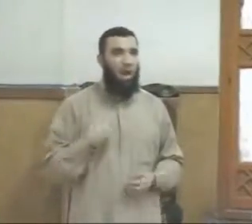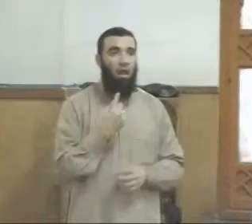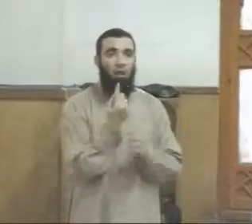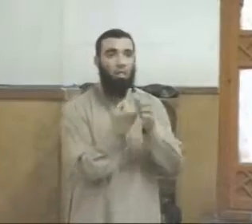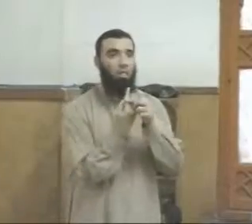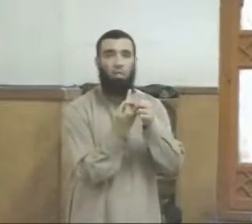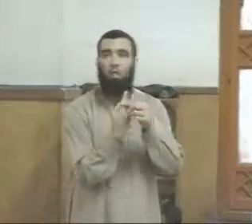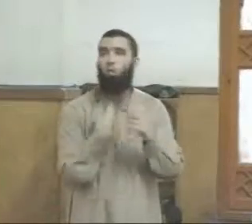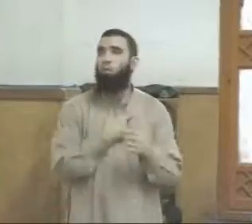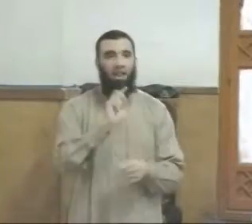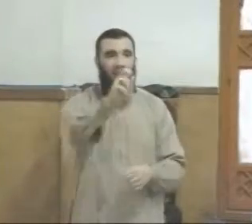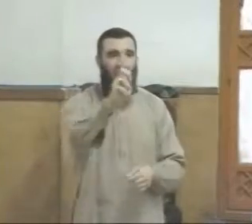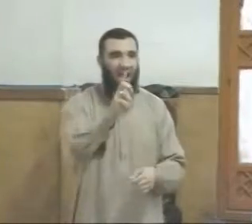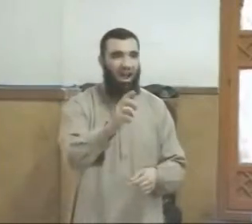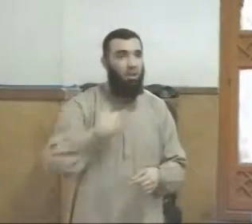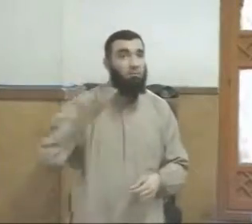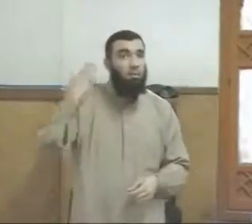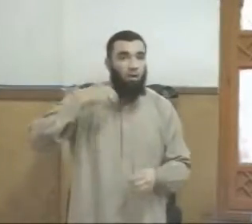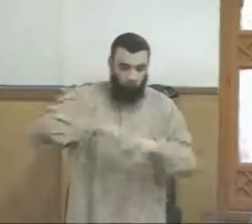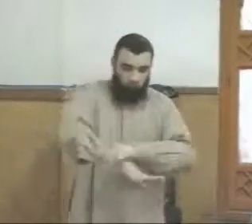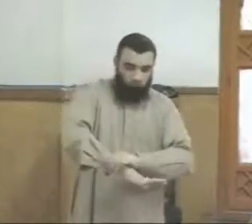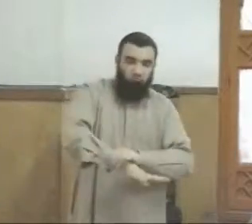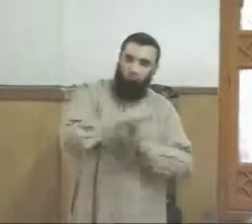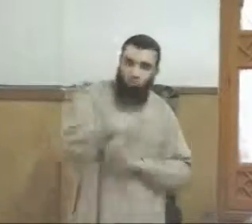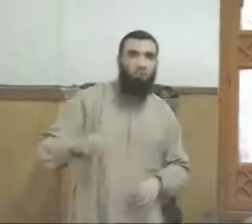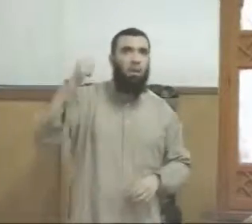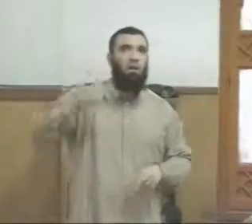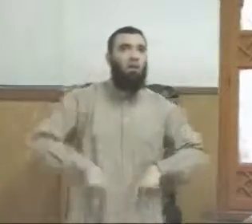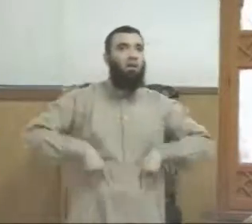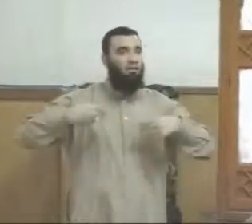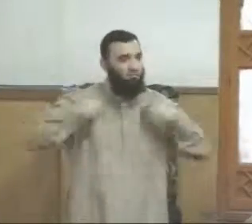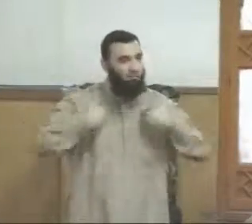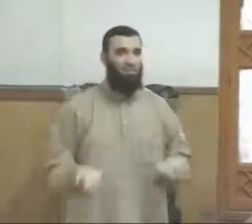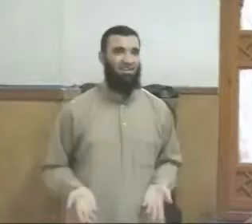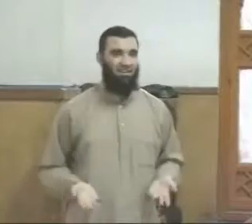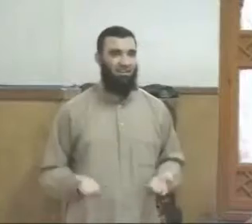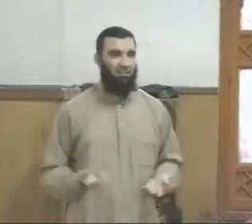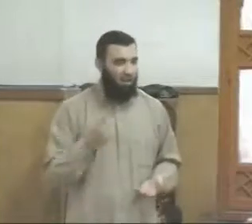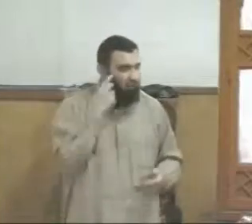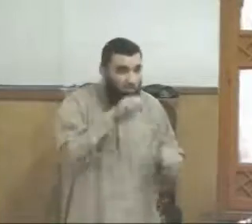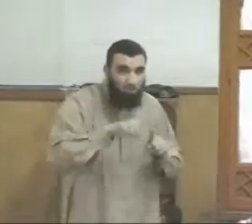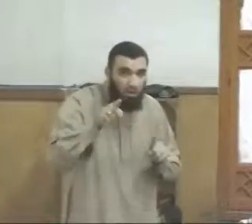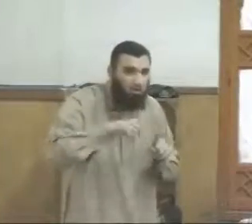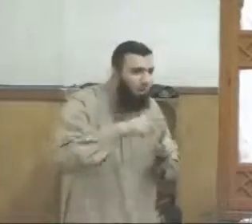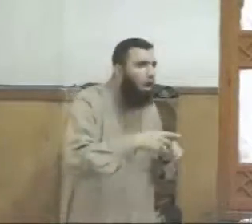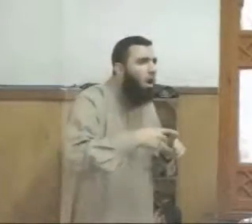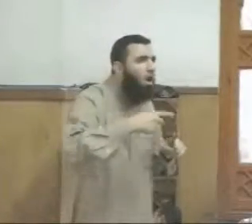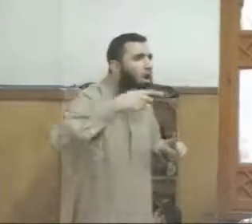وأقصار عالية فارية واهدة الظلال تؤتي أكلها